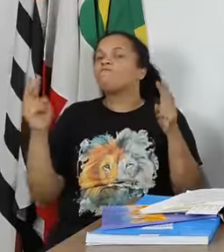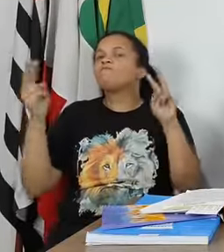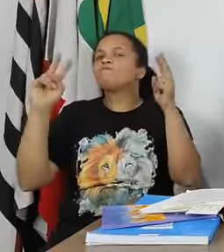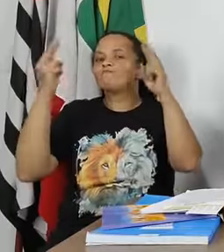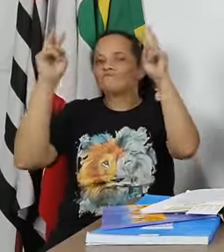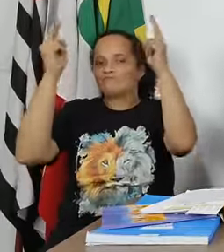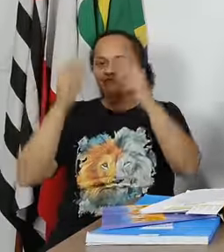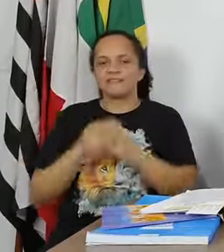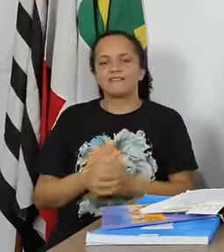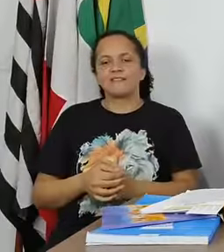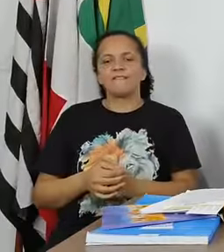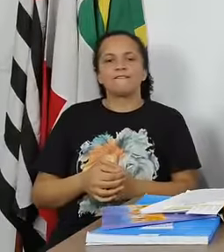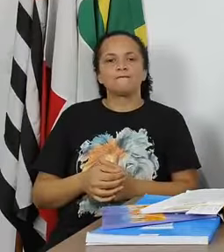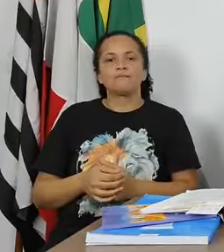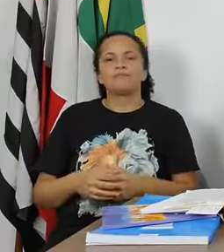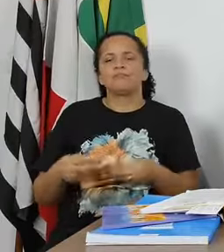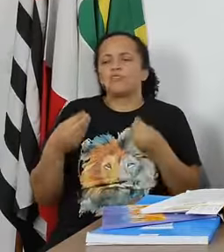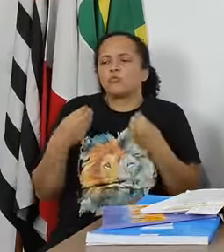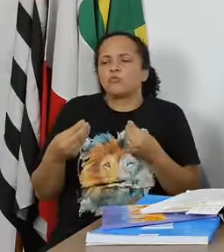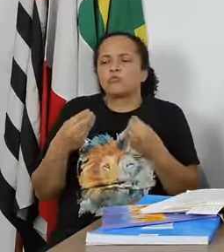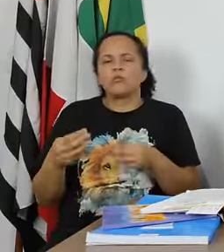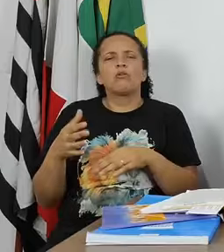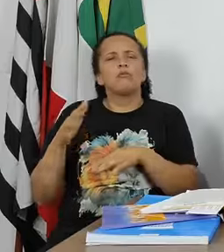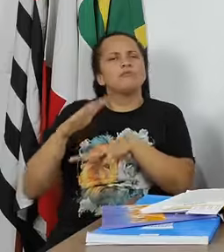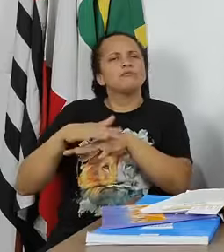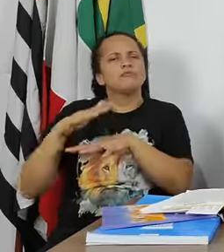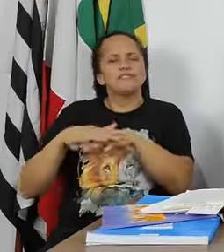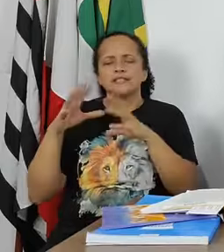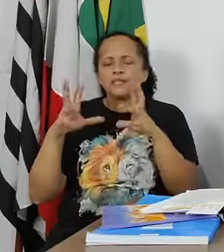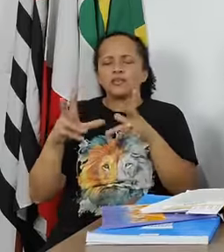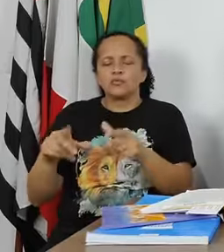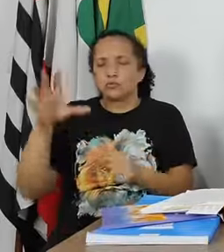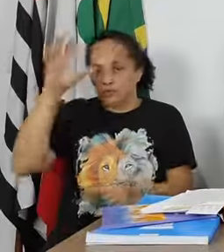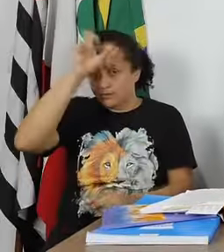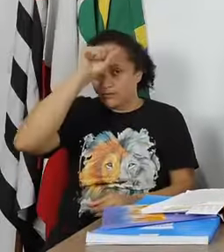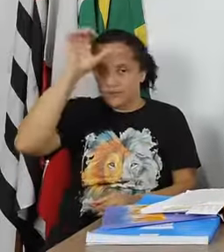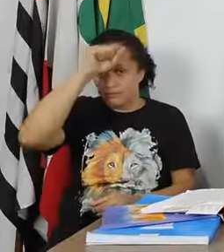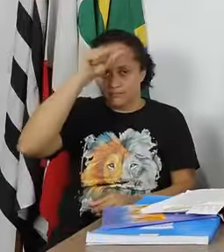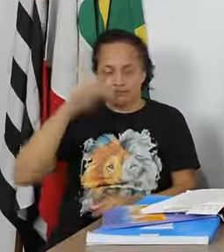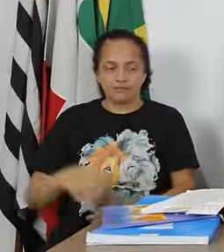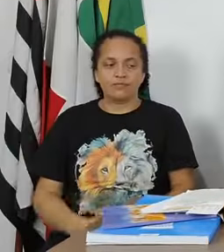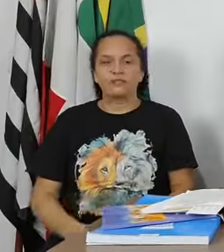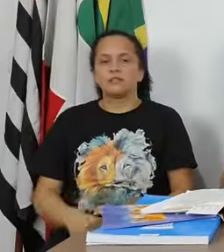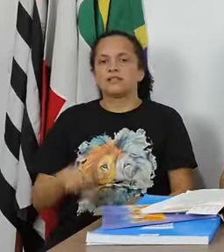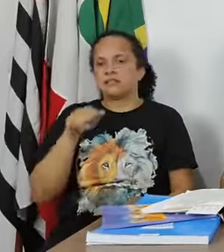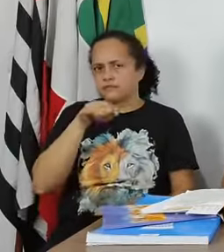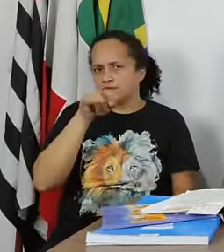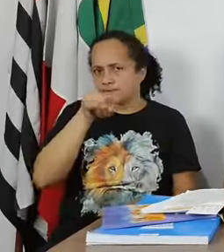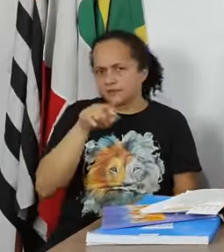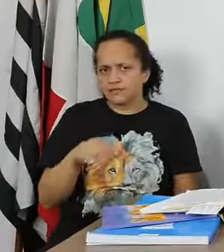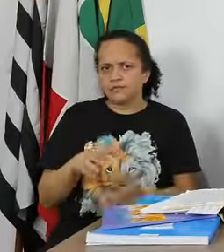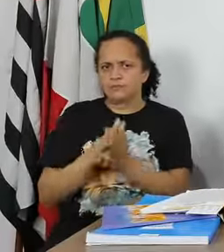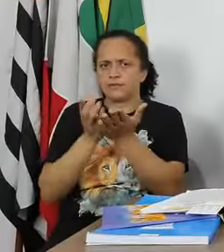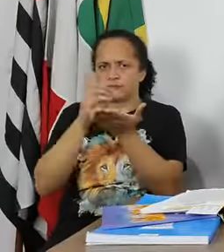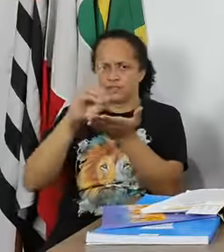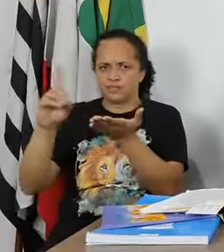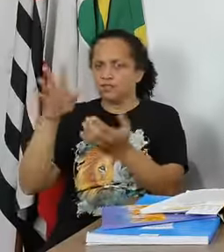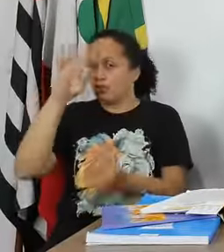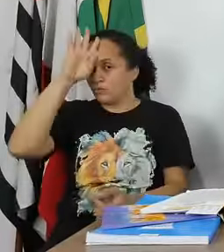aqui, usar a nosso favor o que nós temos aprendido, né? Se vocês verem lá em Romanos